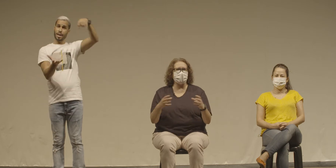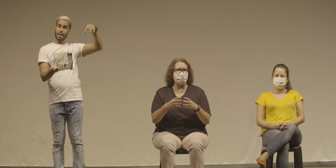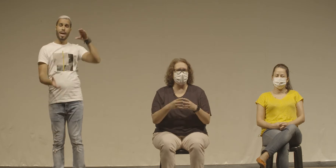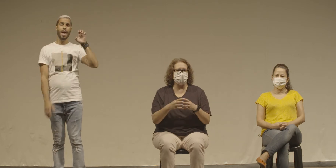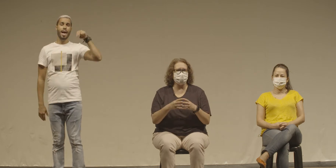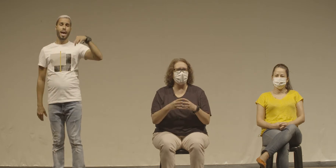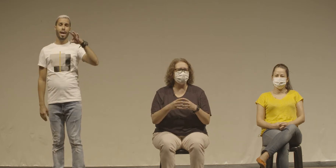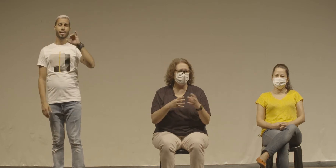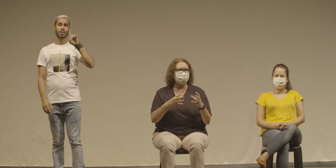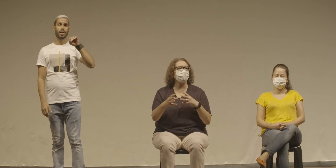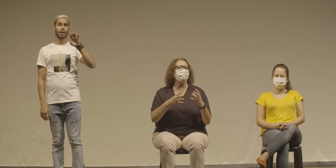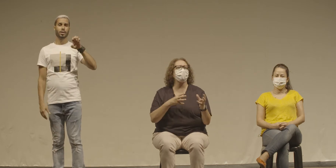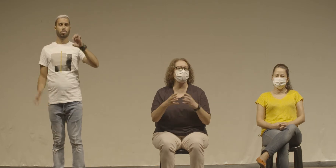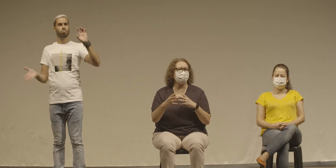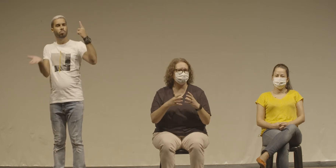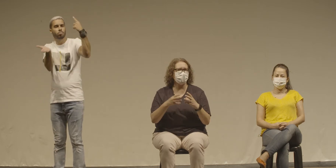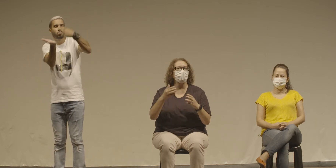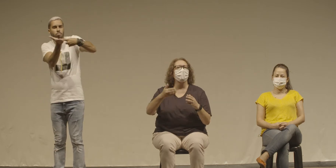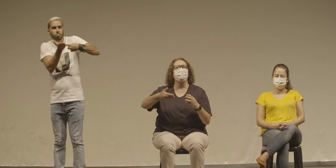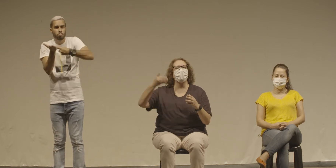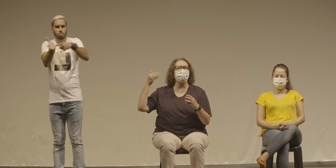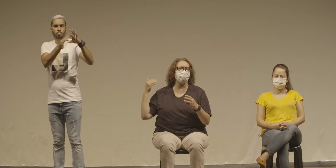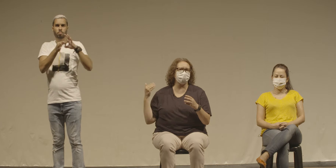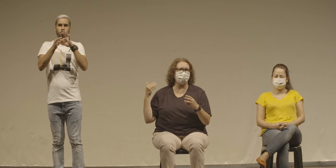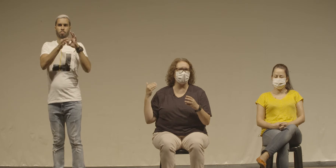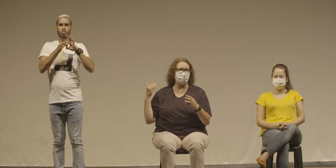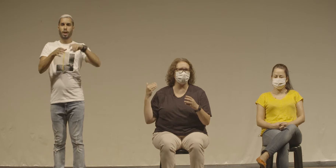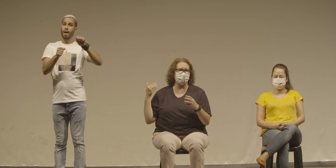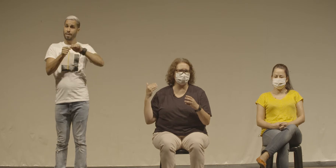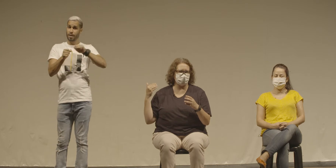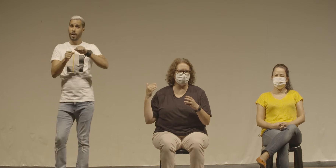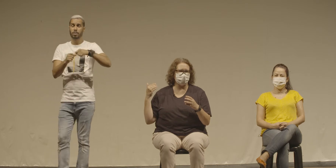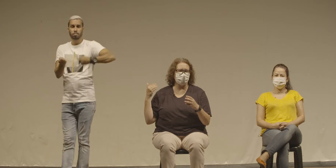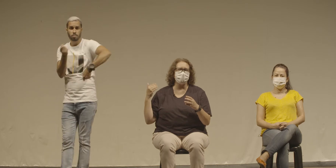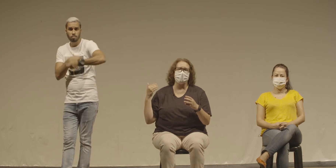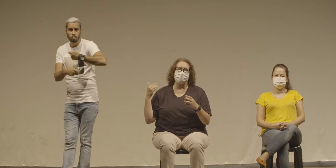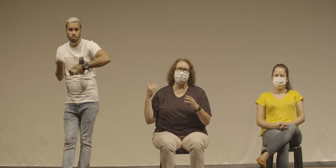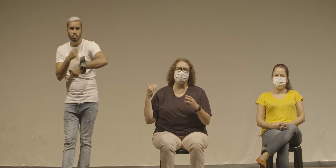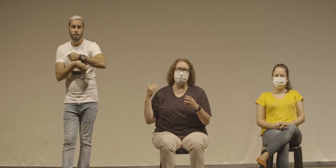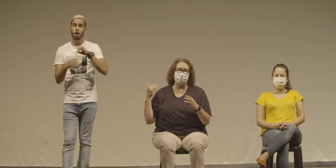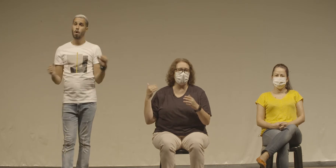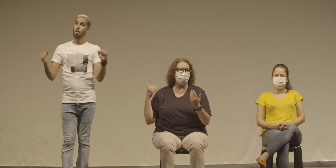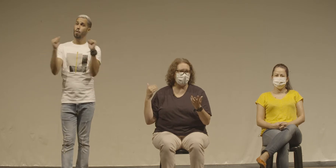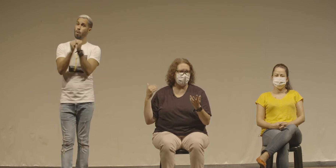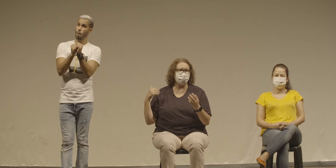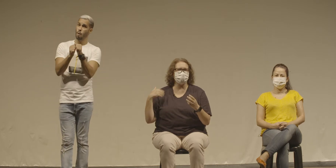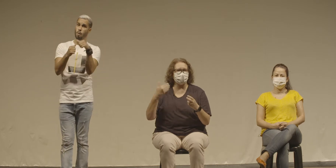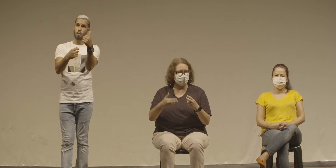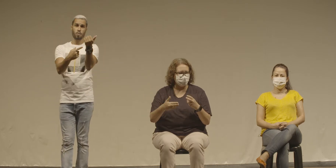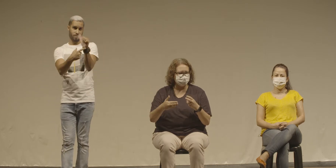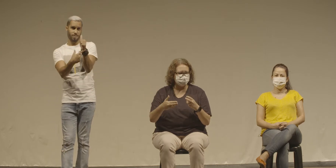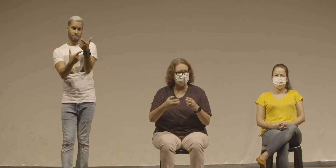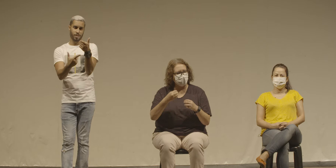e que fazem essa negociação com o canal de televisão, né? E aí, obviamente,